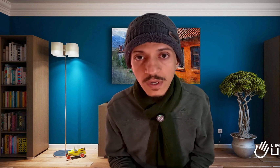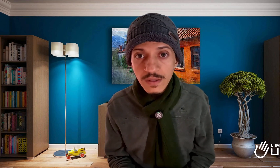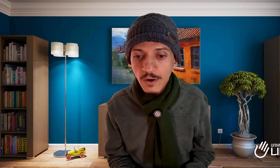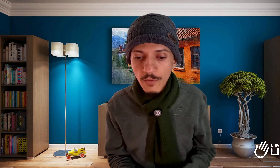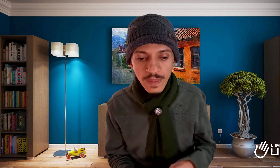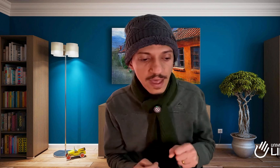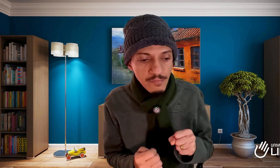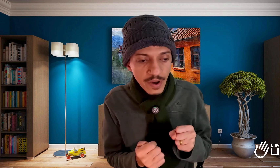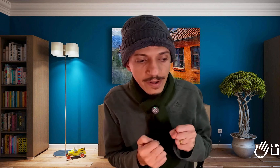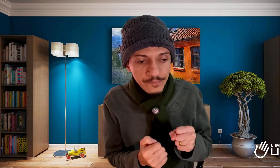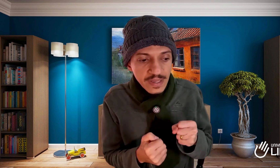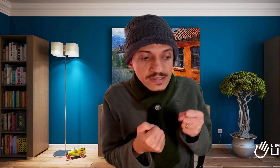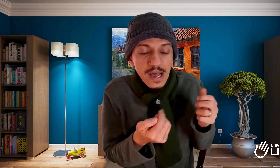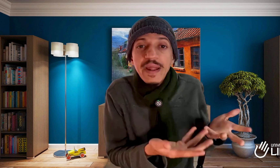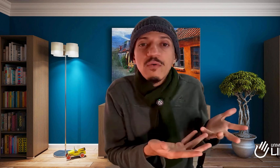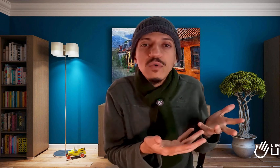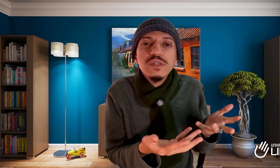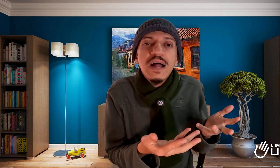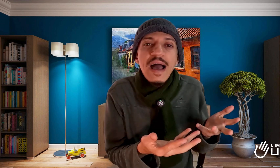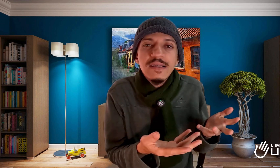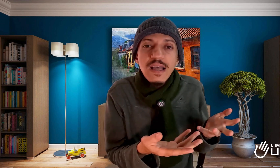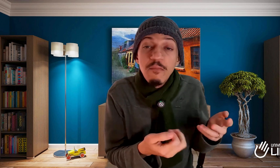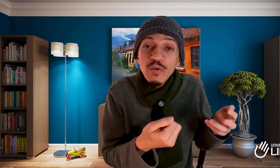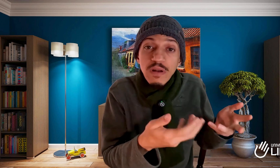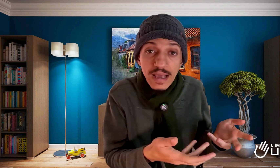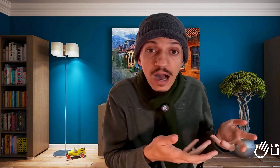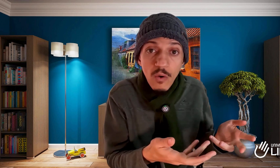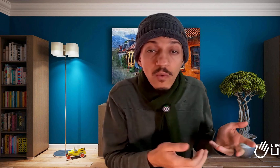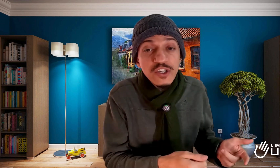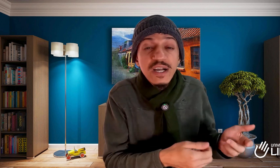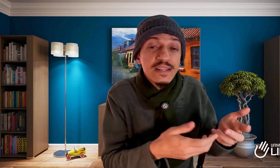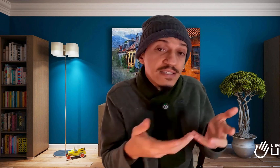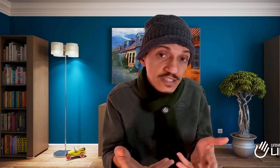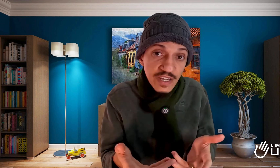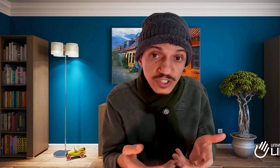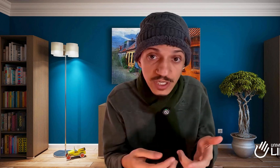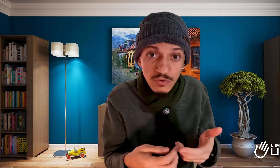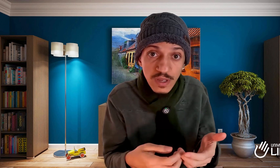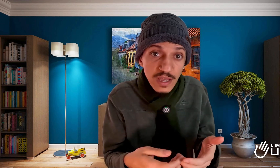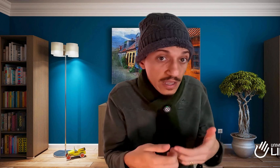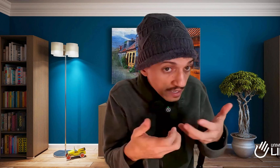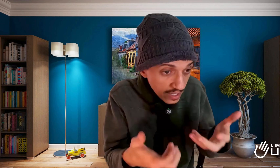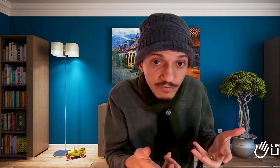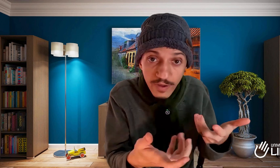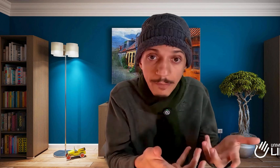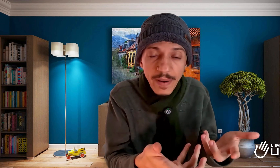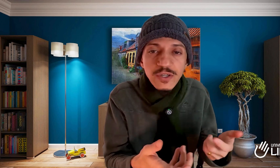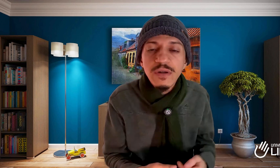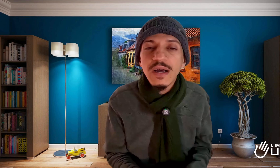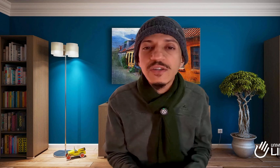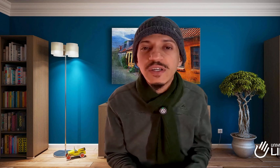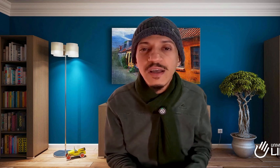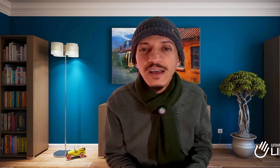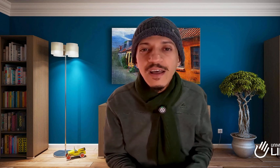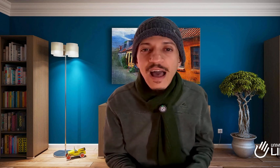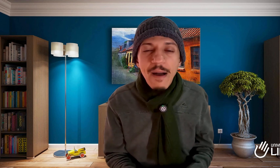Então, embora saber alguns sinais é muito legal e chega até a ser divertido, é incrível e apaixonante, a melhor